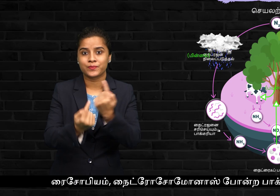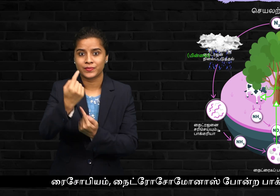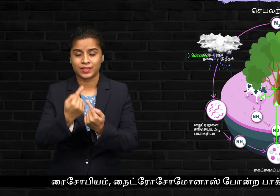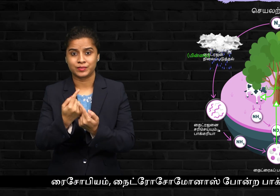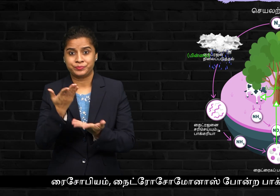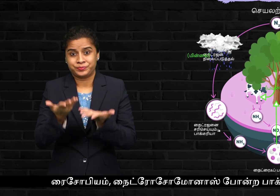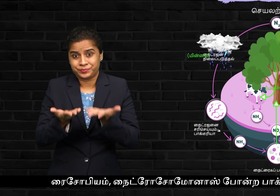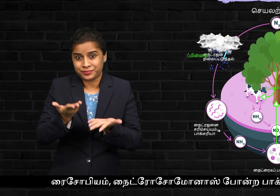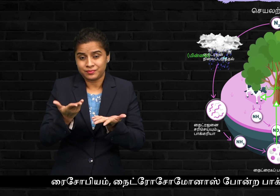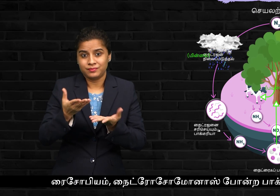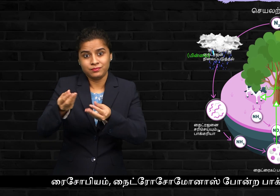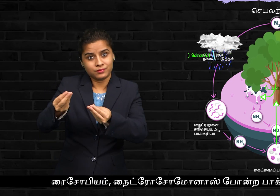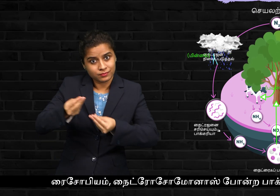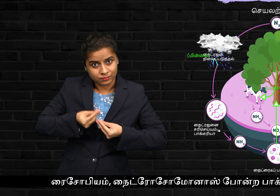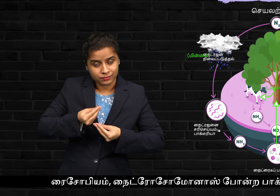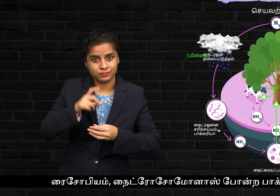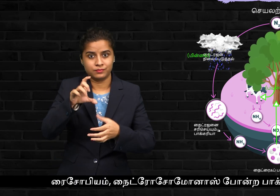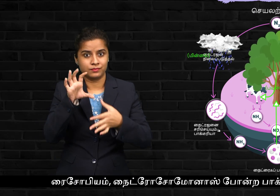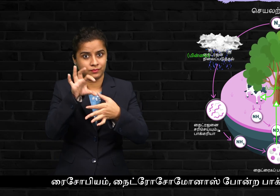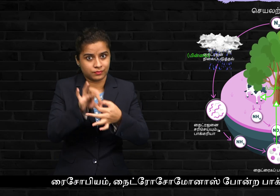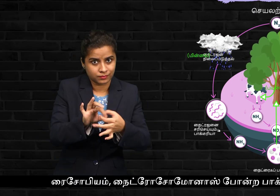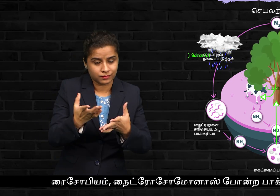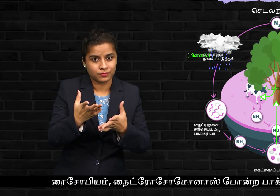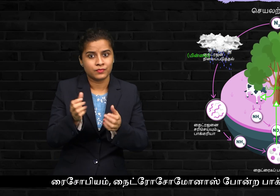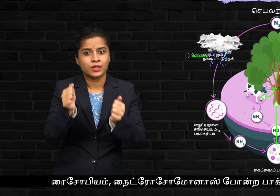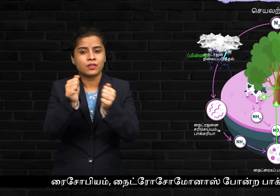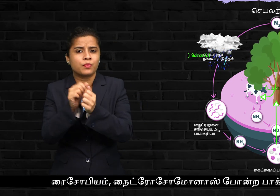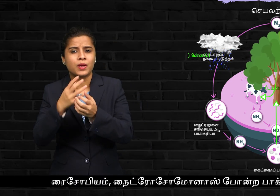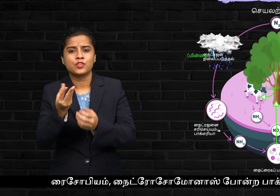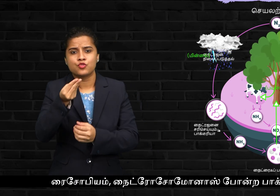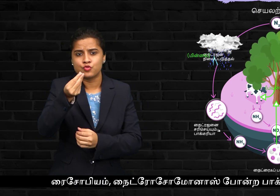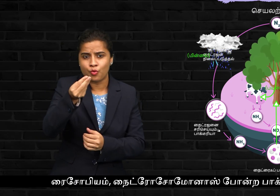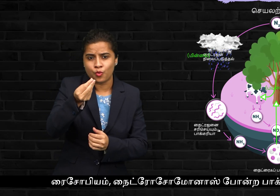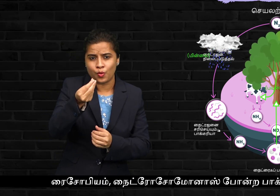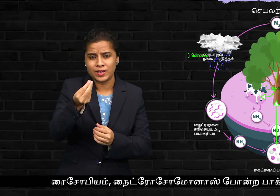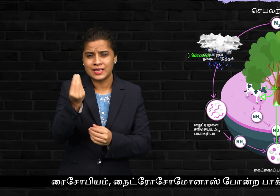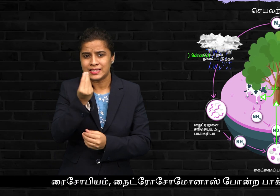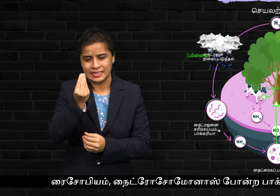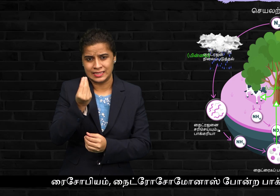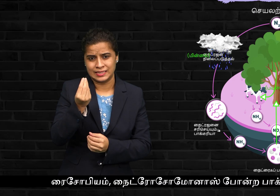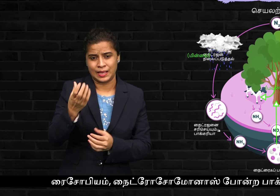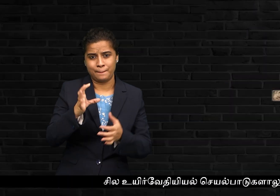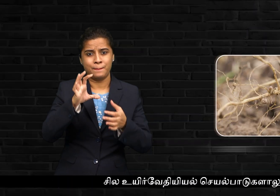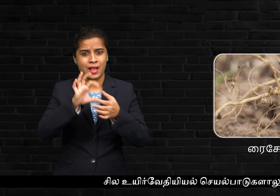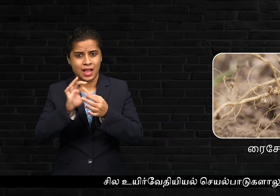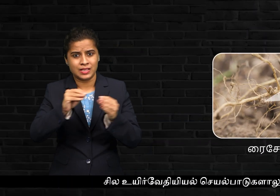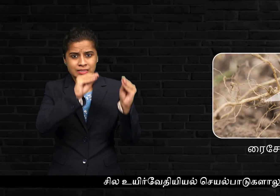ரைசோபியம், நைட்ரோசோமோனஸ் போன்ற பாக்டீரியாக்களின் சில உயிர்